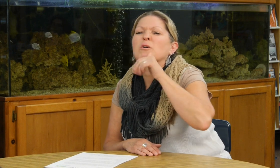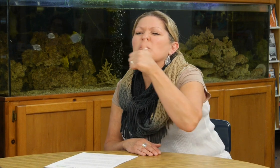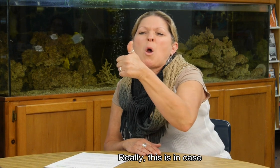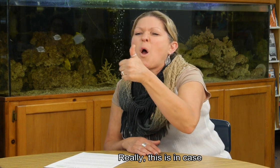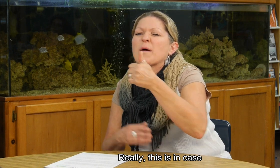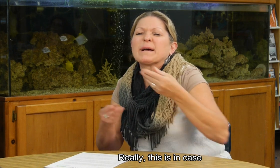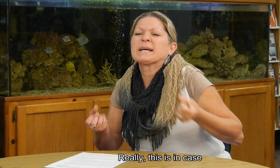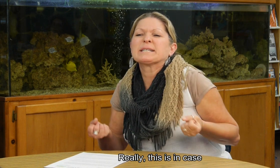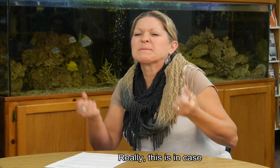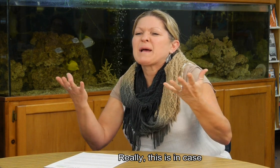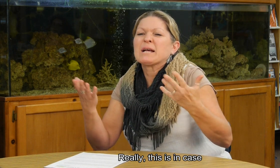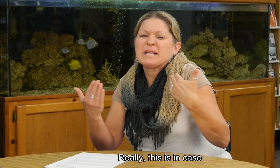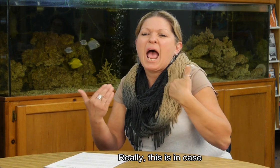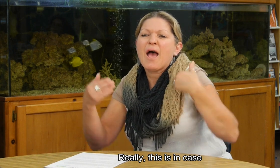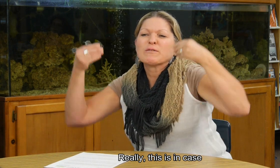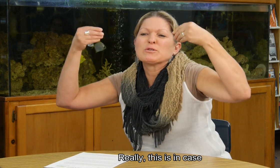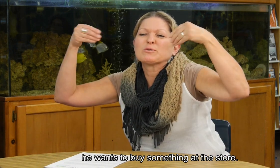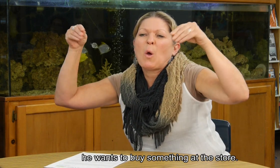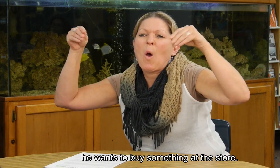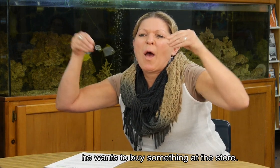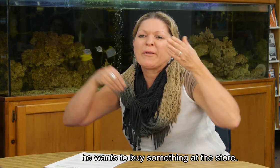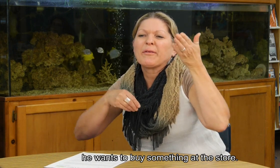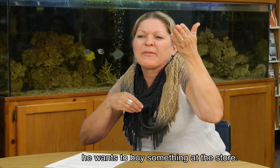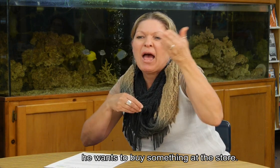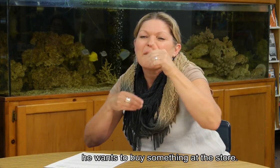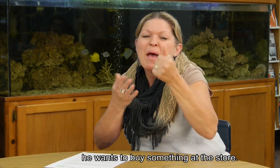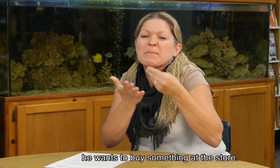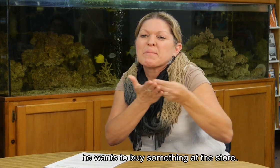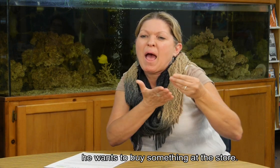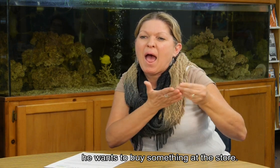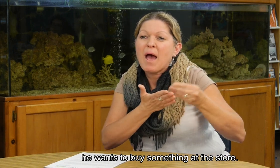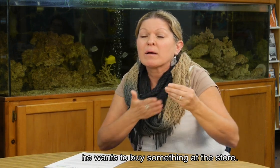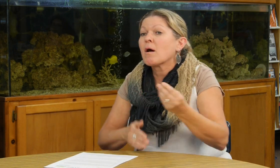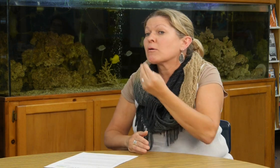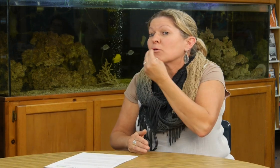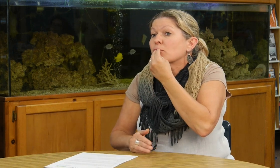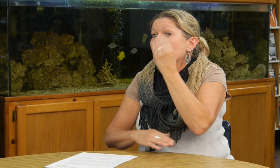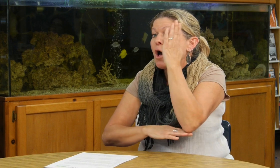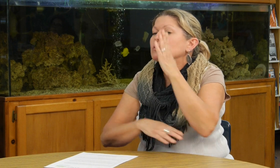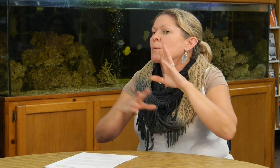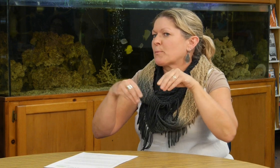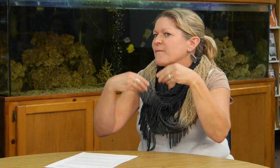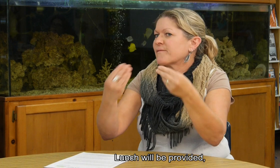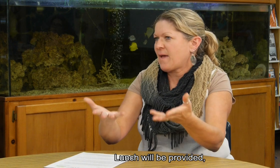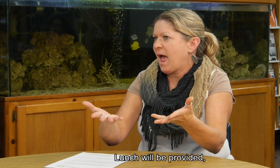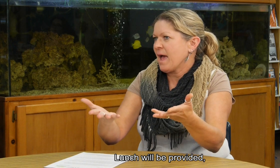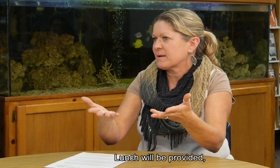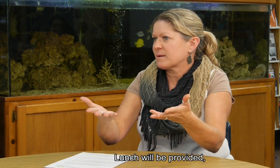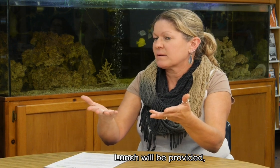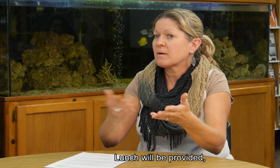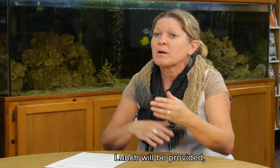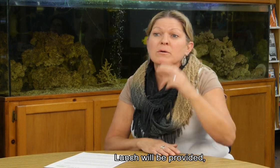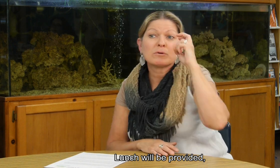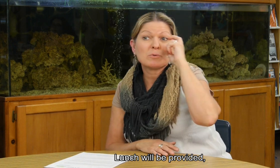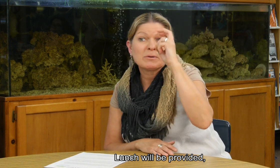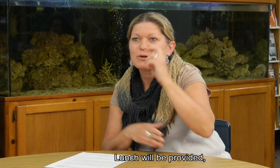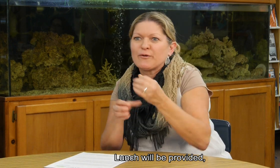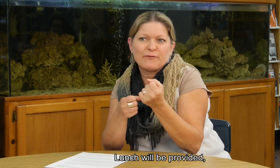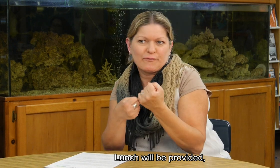pues en realidad esto es para qué quiere comprar con la tienda y también esos almuerzo va a ser